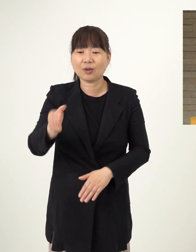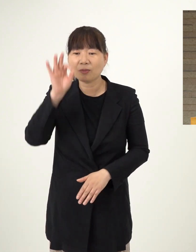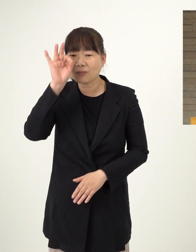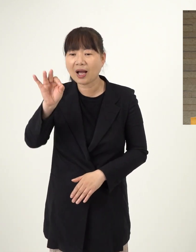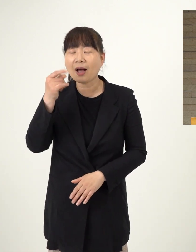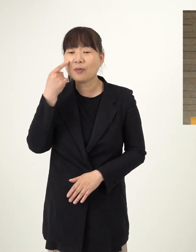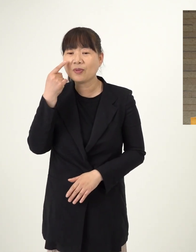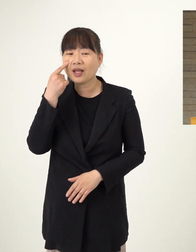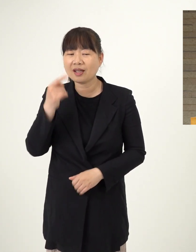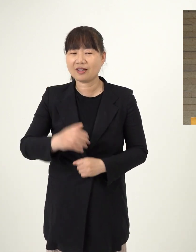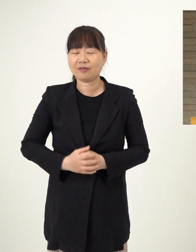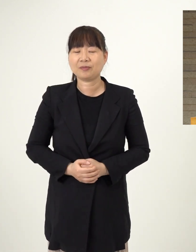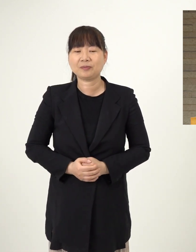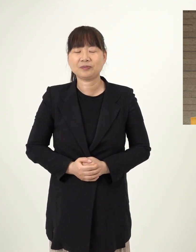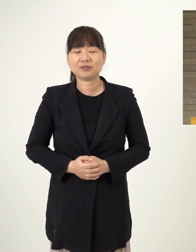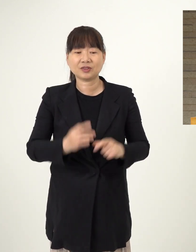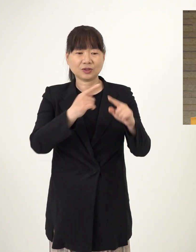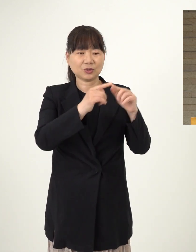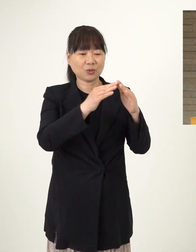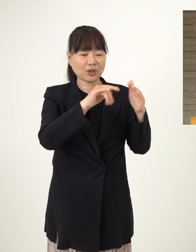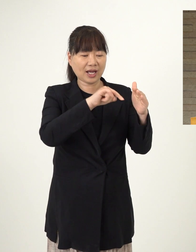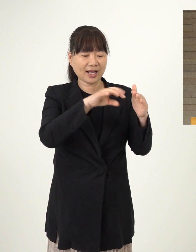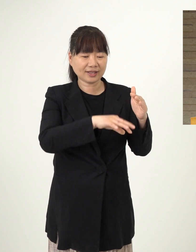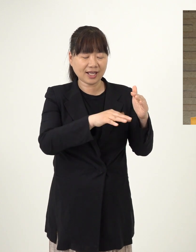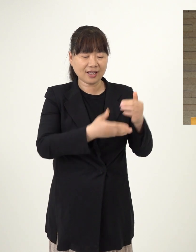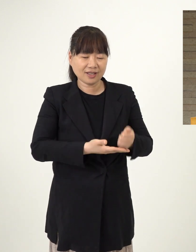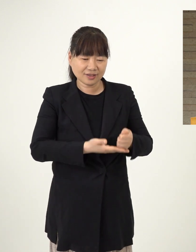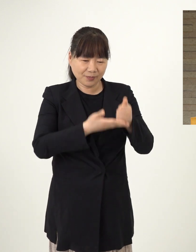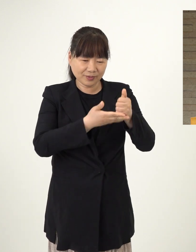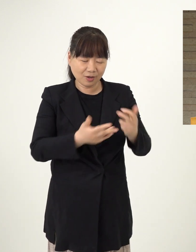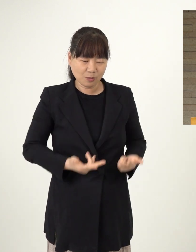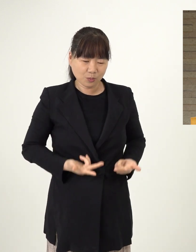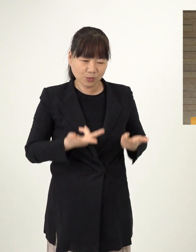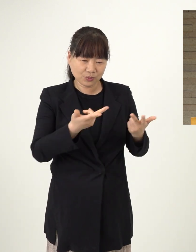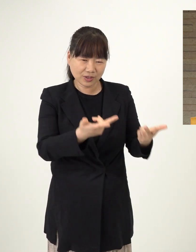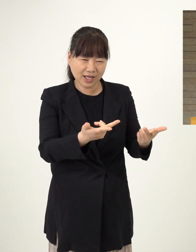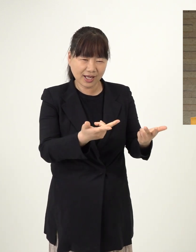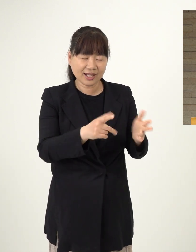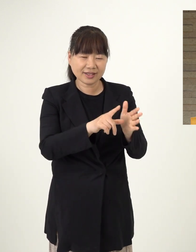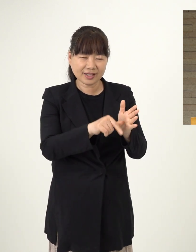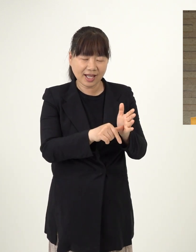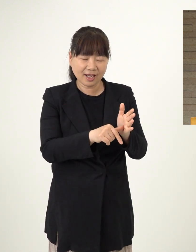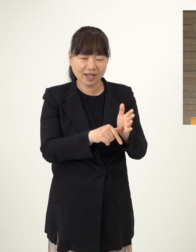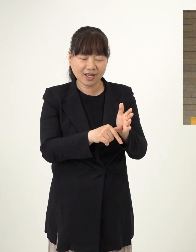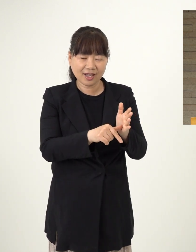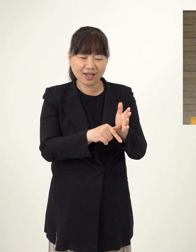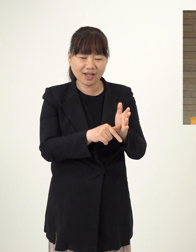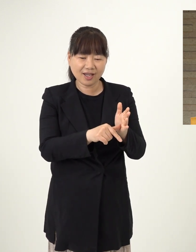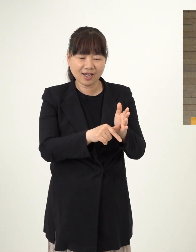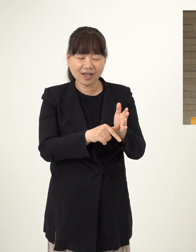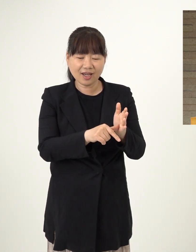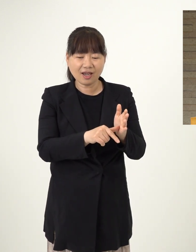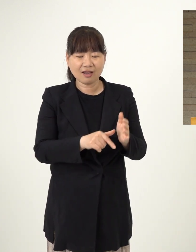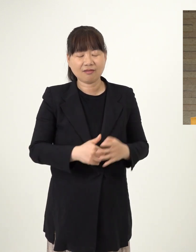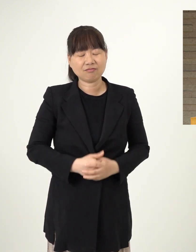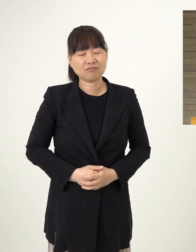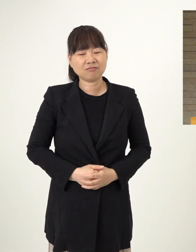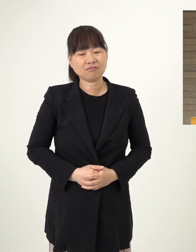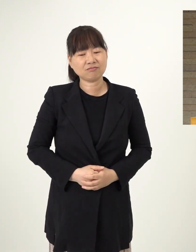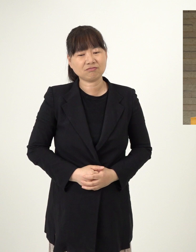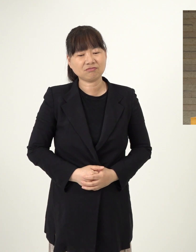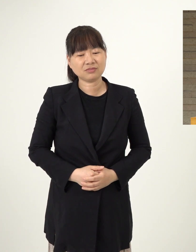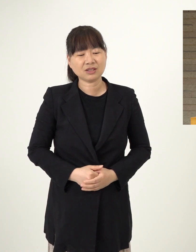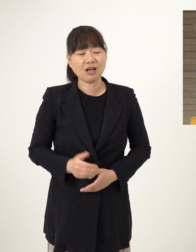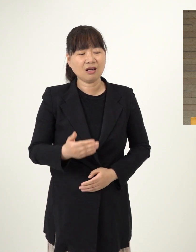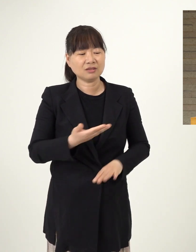교회에서 무슨 섬김을 하거나 헌신을 하거나 할 때 그런 말 할 필요 없어요. 내 마음 몰라주고.